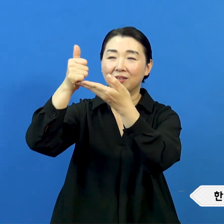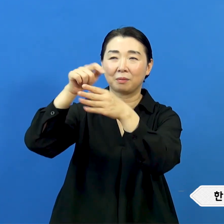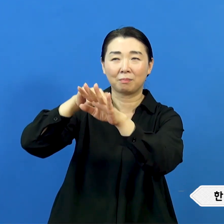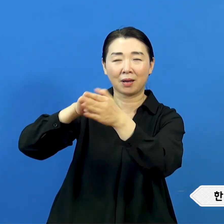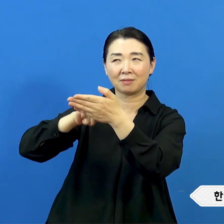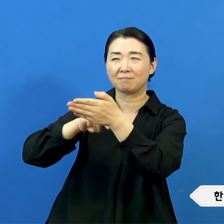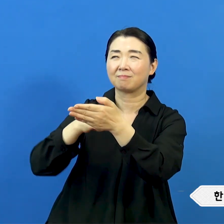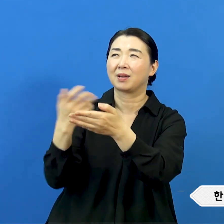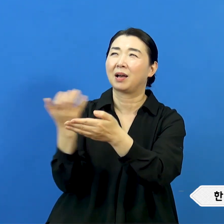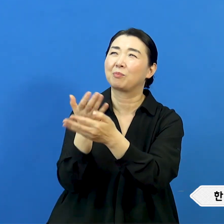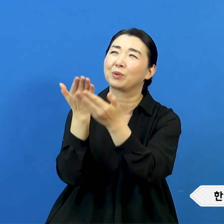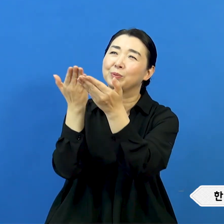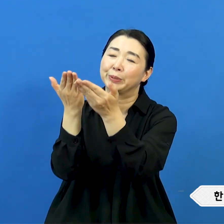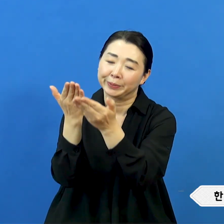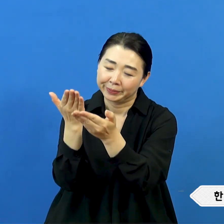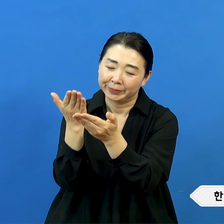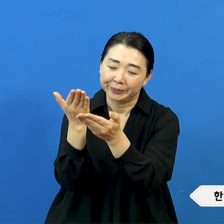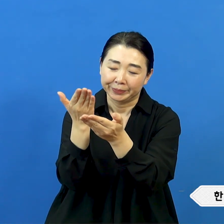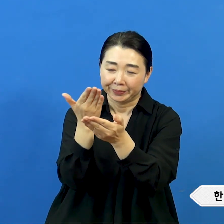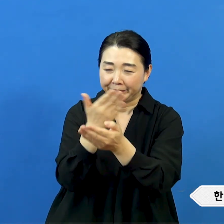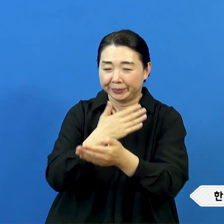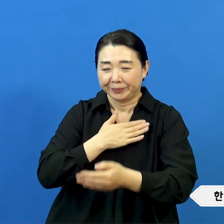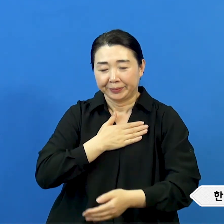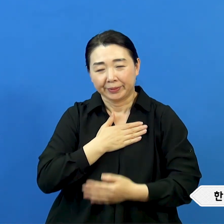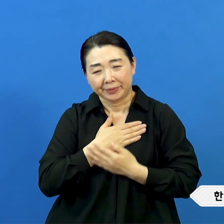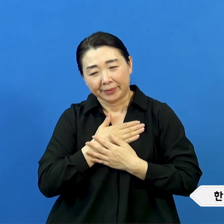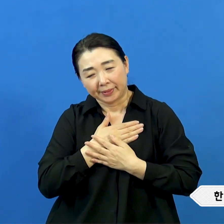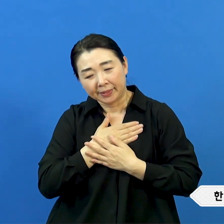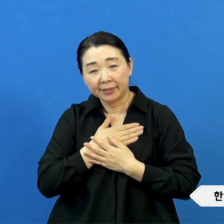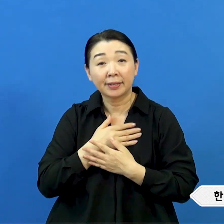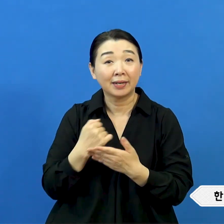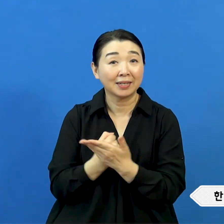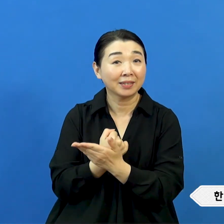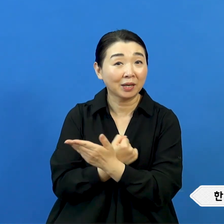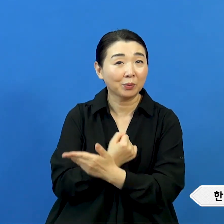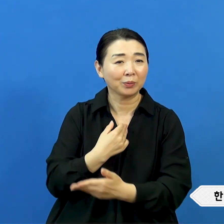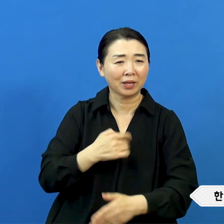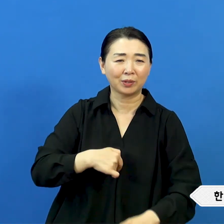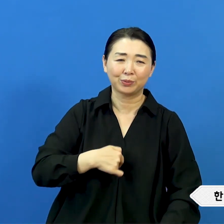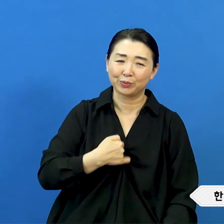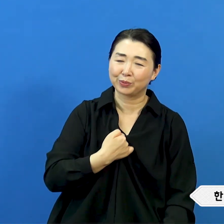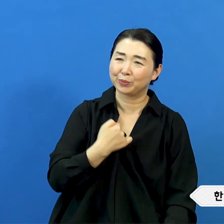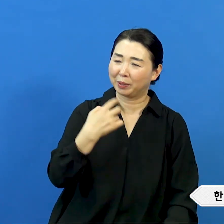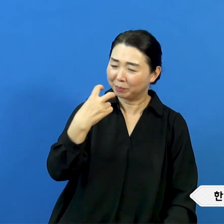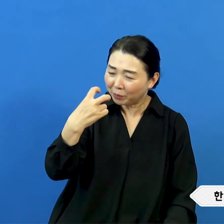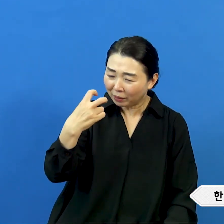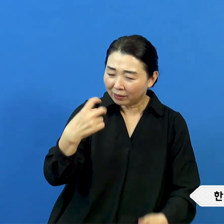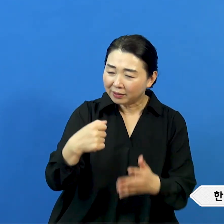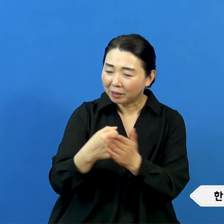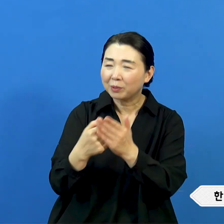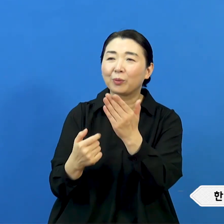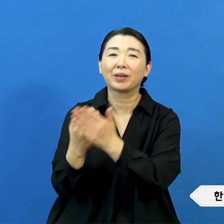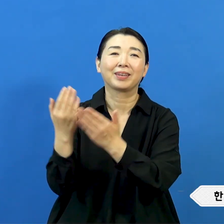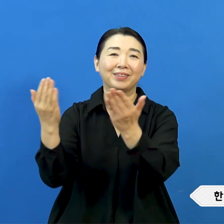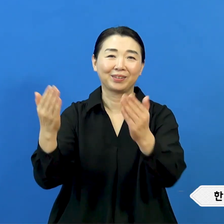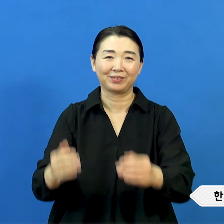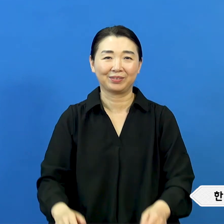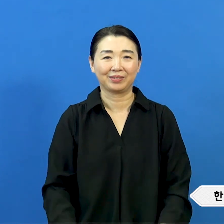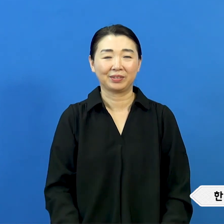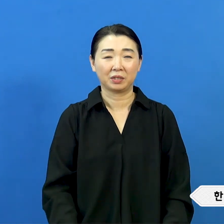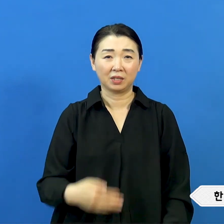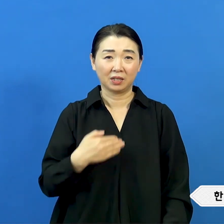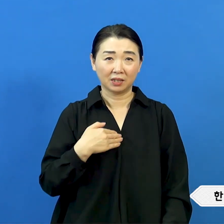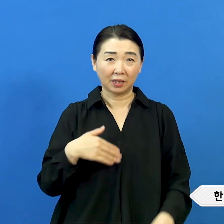마음을 아프게 해드린 것이 너무너무 내가 안타깝고 내 자신이 미워서 그래서 회개합니다. 내가